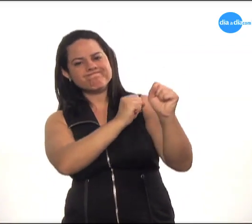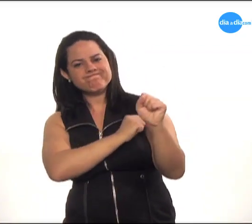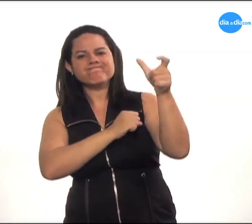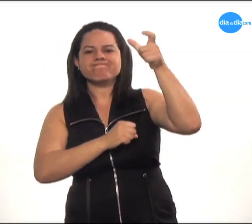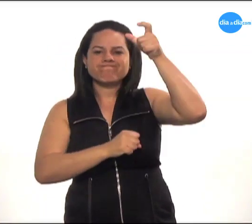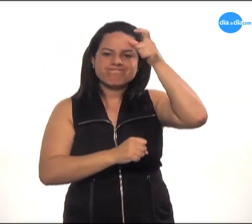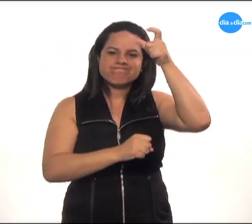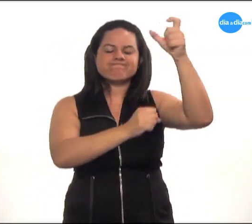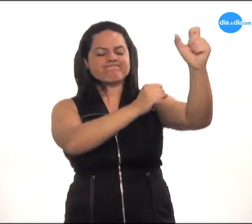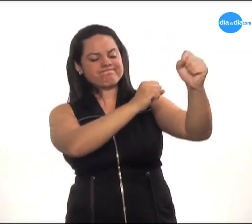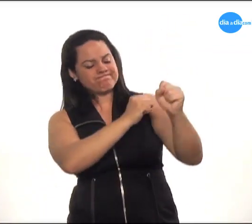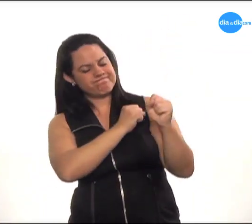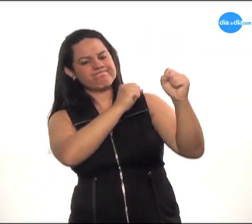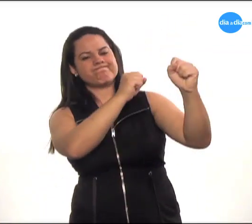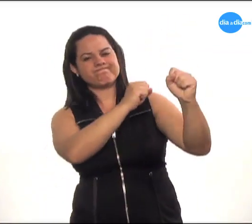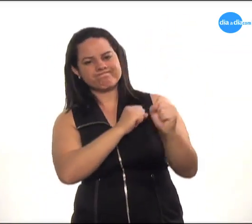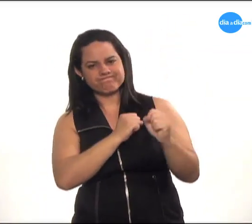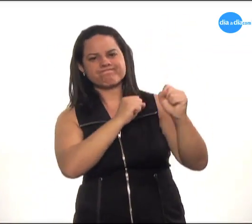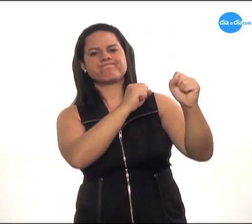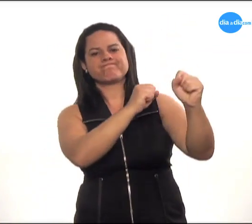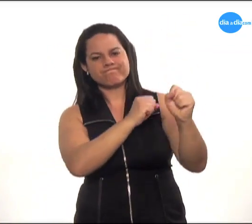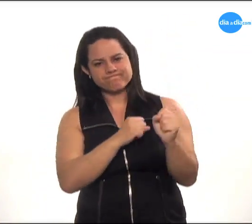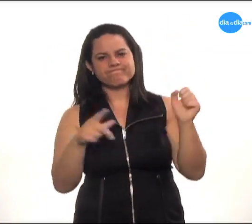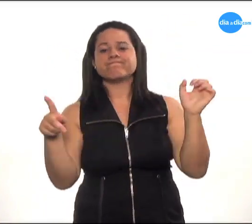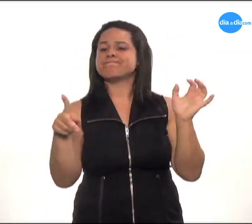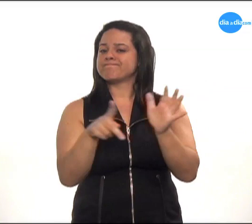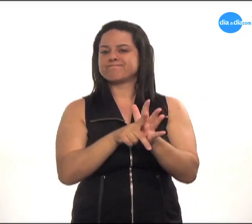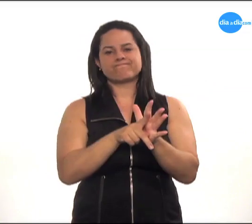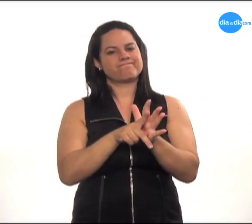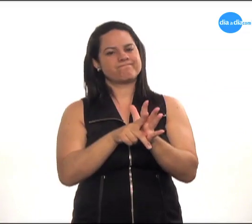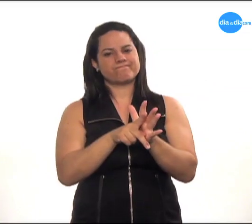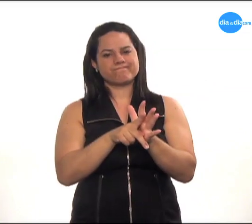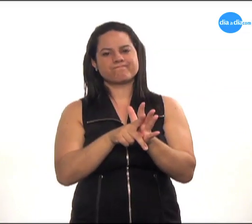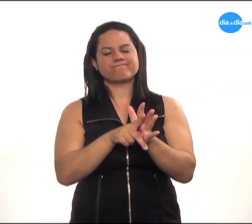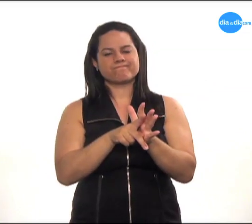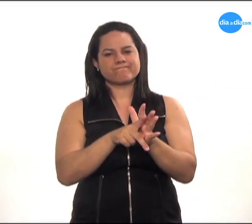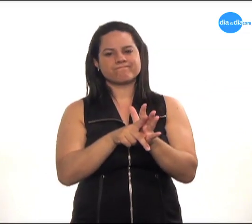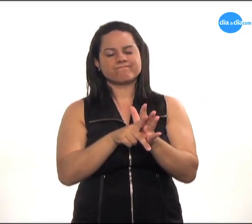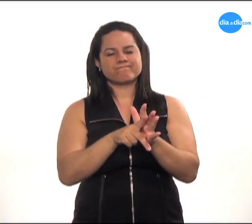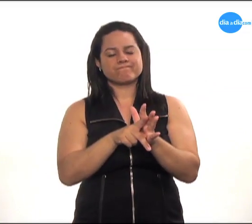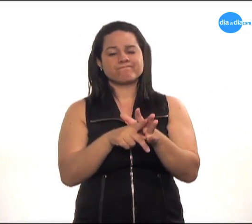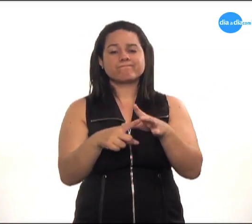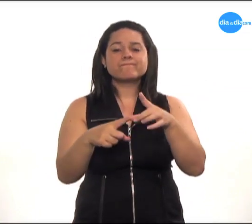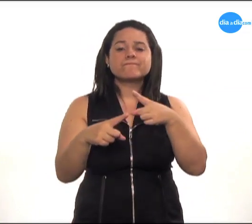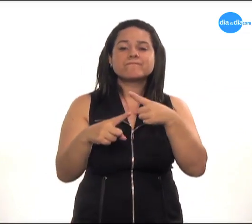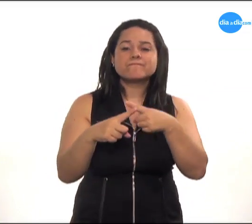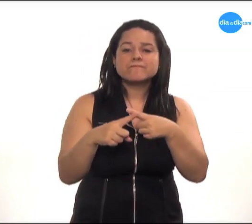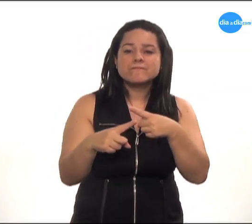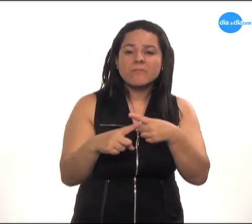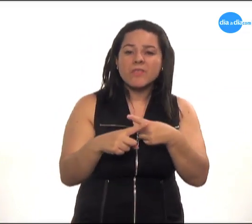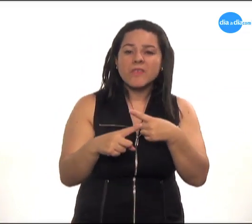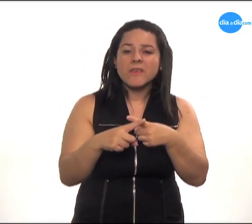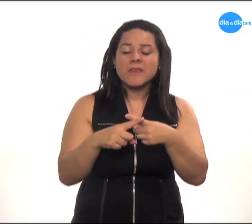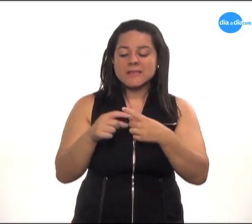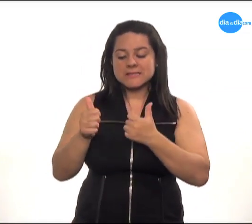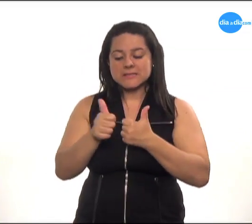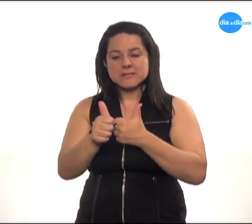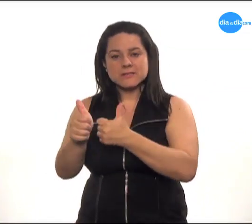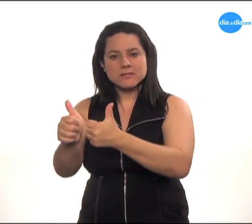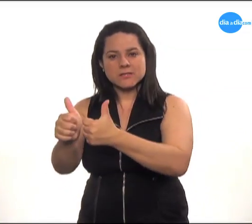diabo. É tentação do diabo. Por quê? Porque para seguir a Jesus,